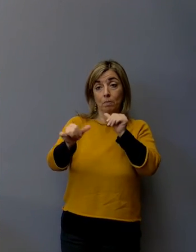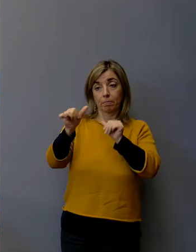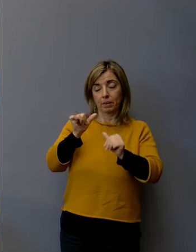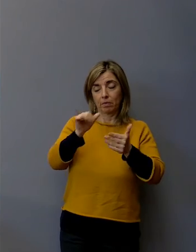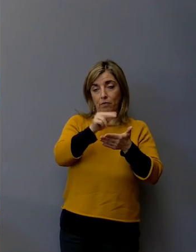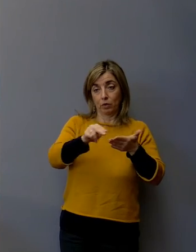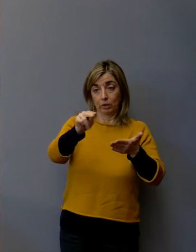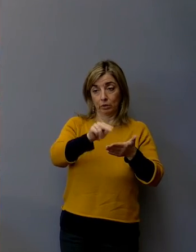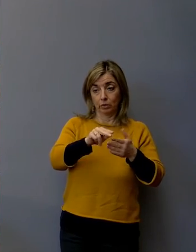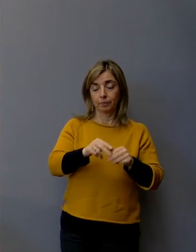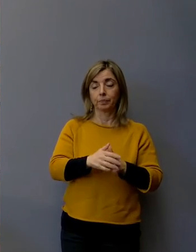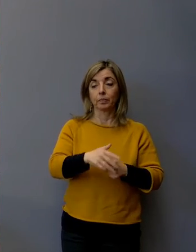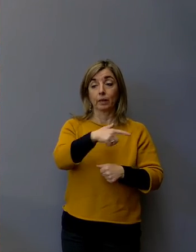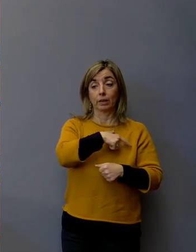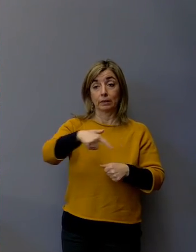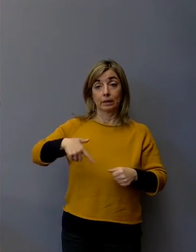parola